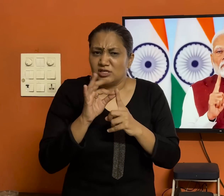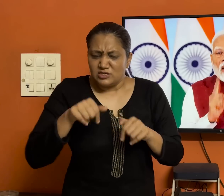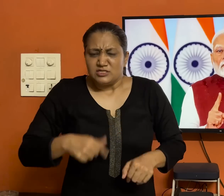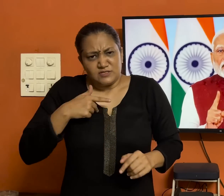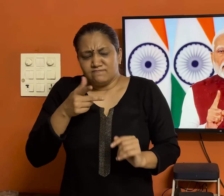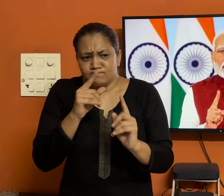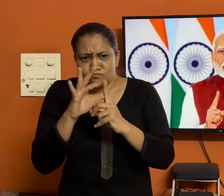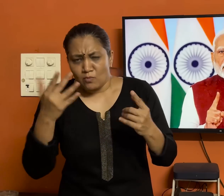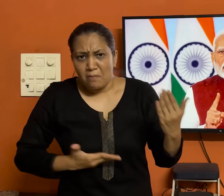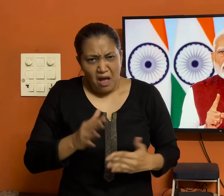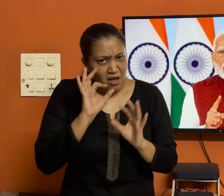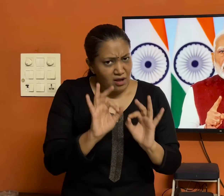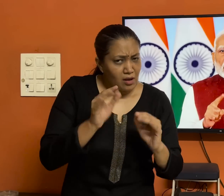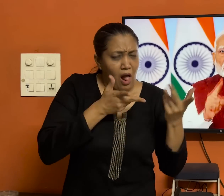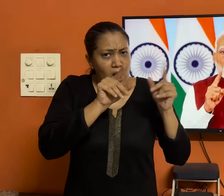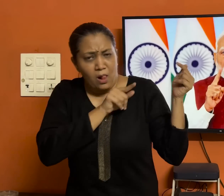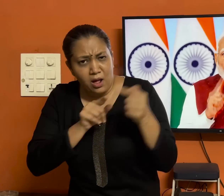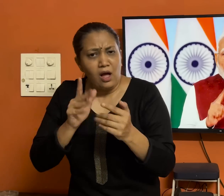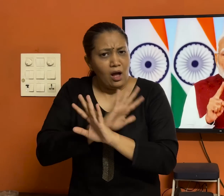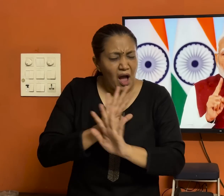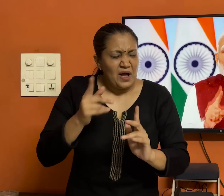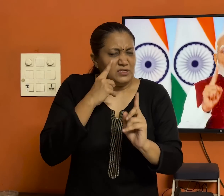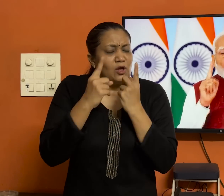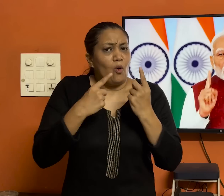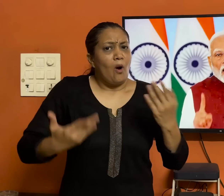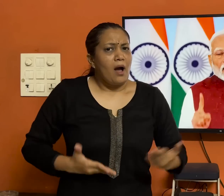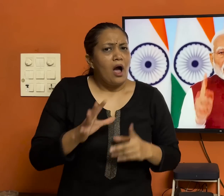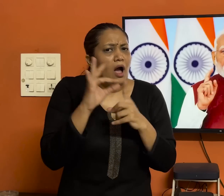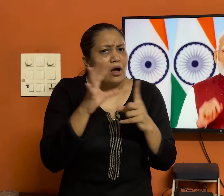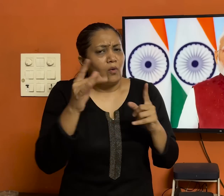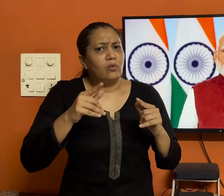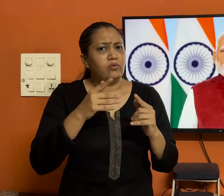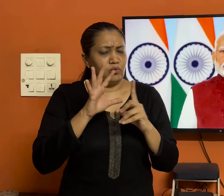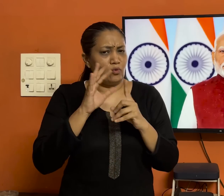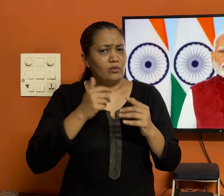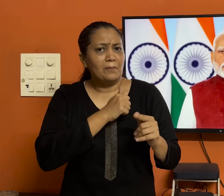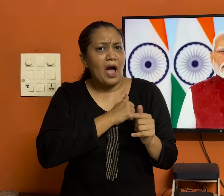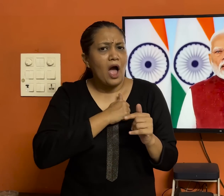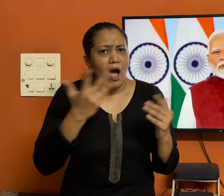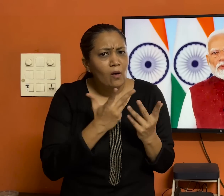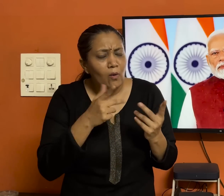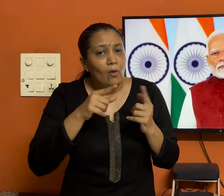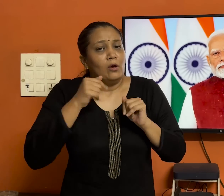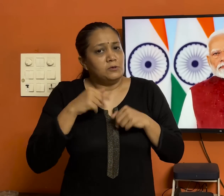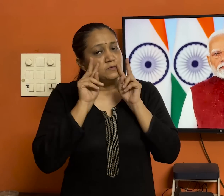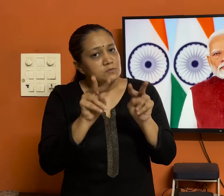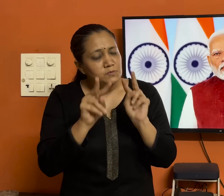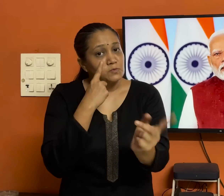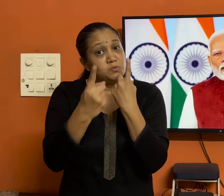पर मापेंगे कि वो क्या रवैया अपनाता है। साथियों,